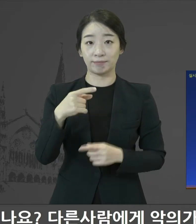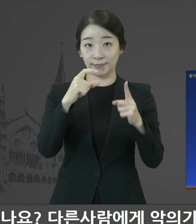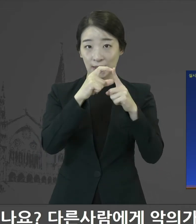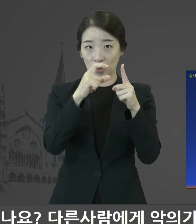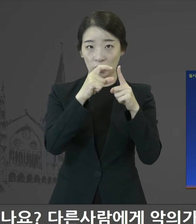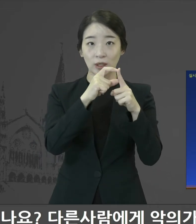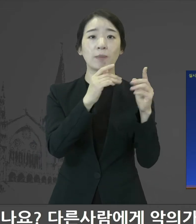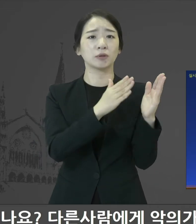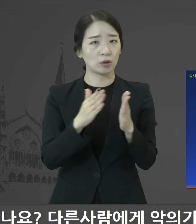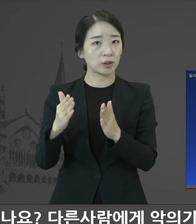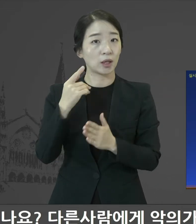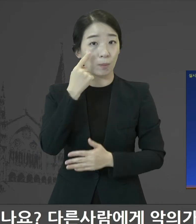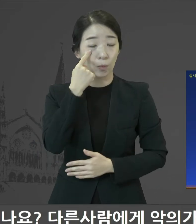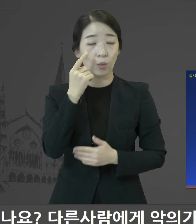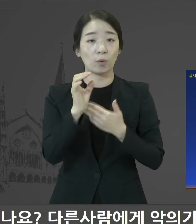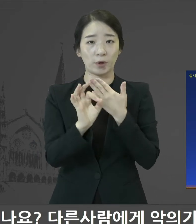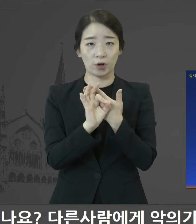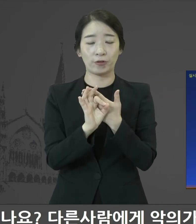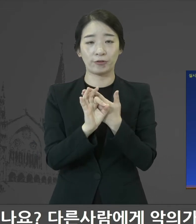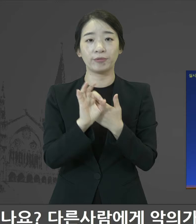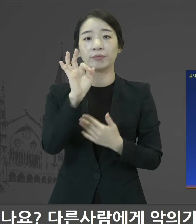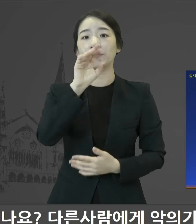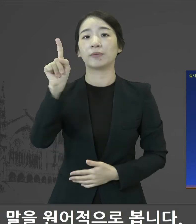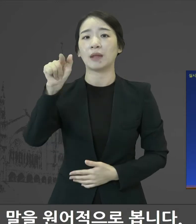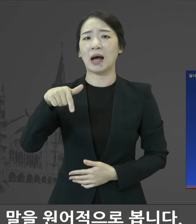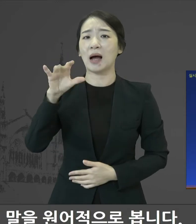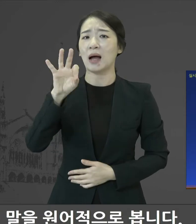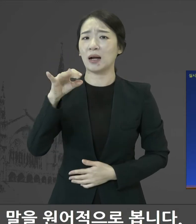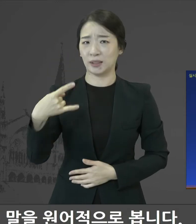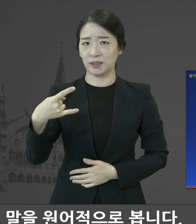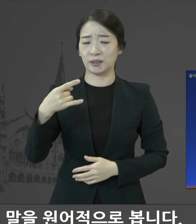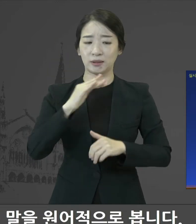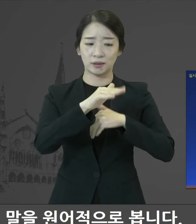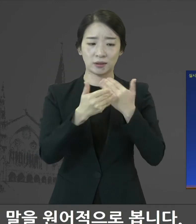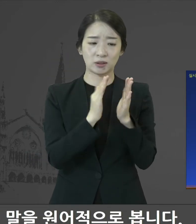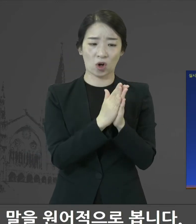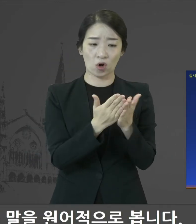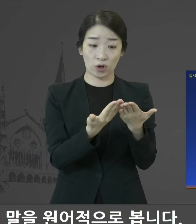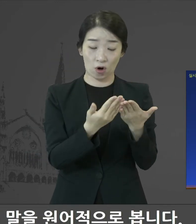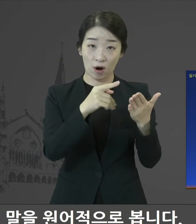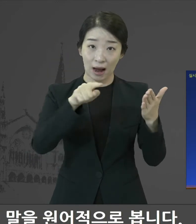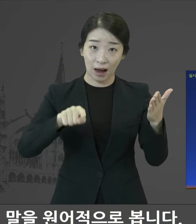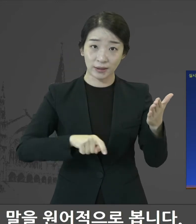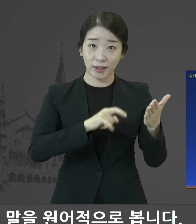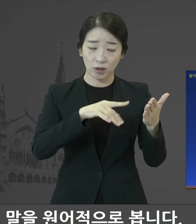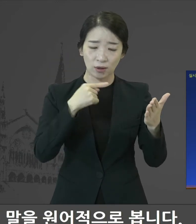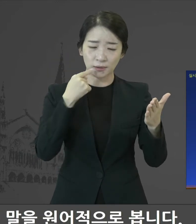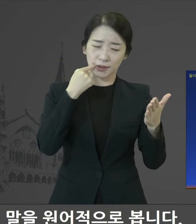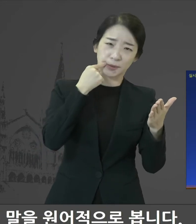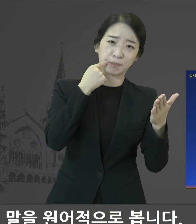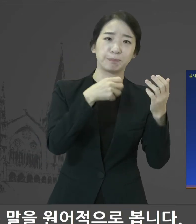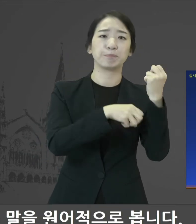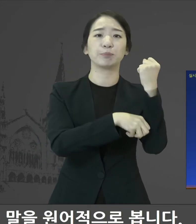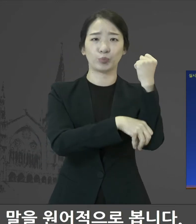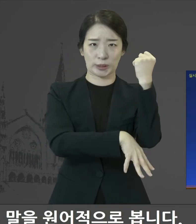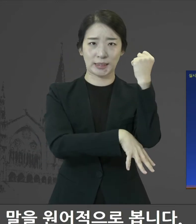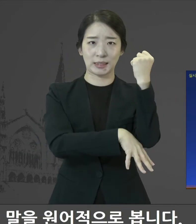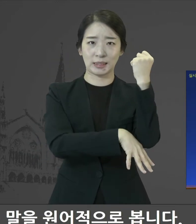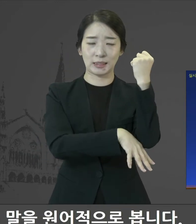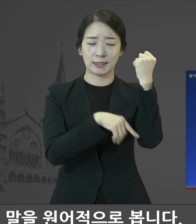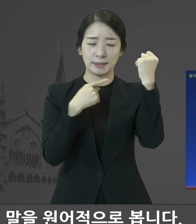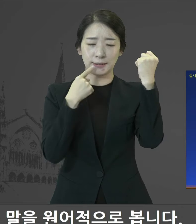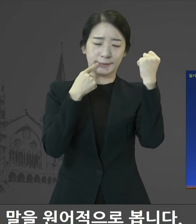이 악이라는 말은요, 성경 다른 곳에서는 쓴뿌리라고 번역이